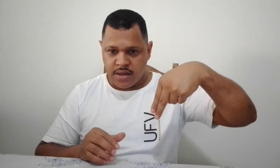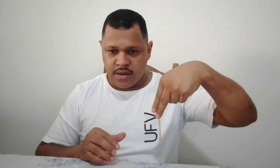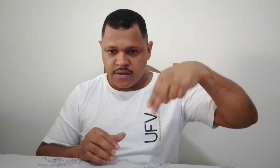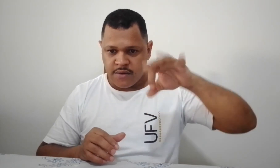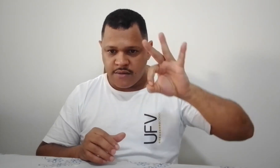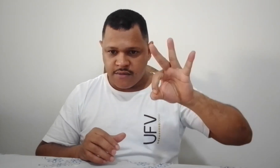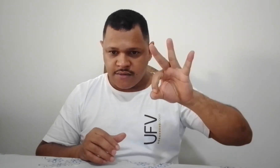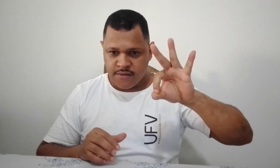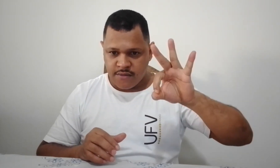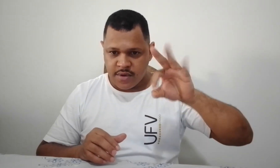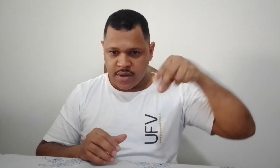Em.